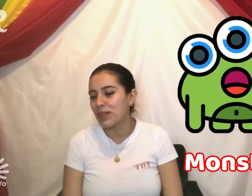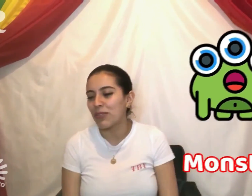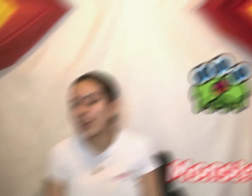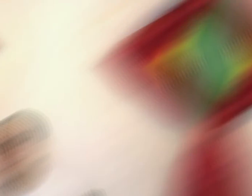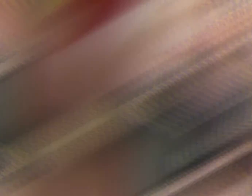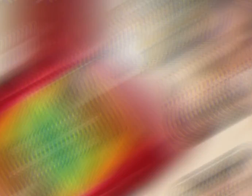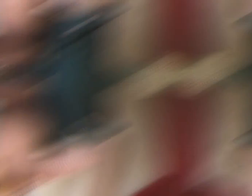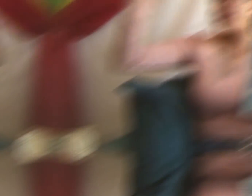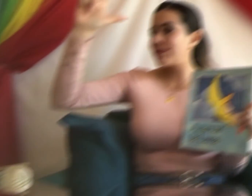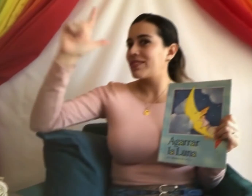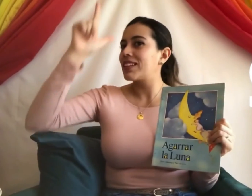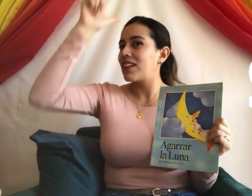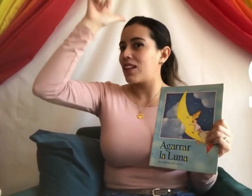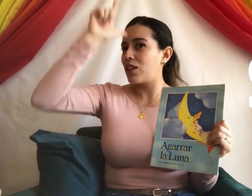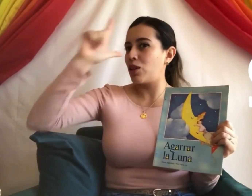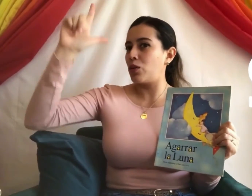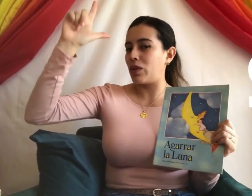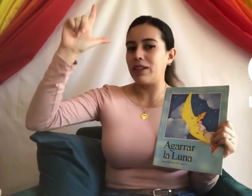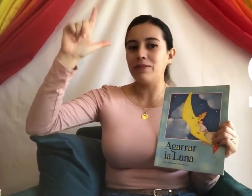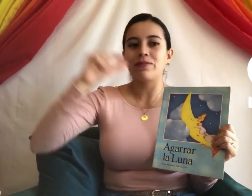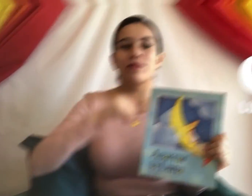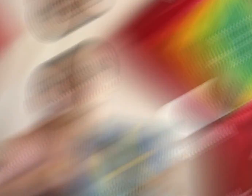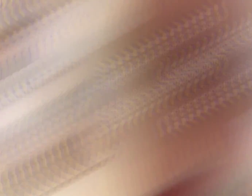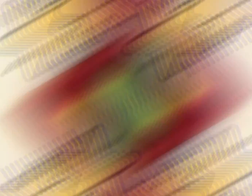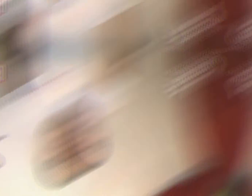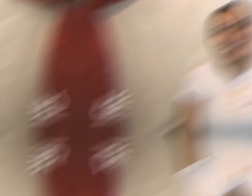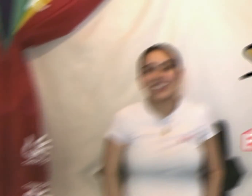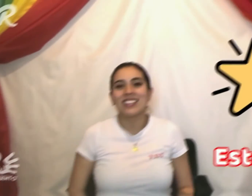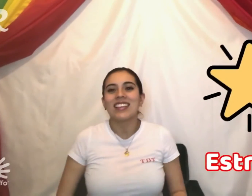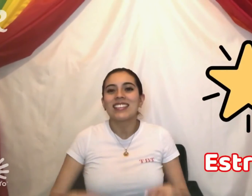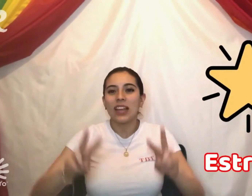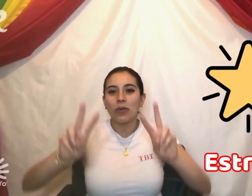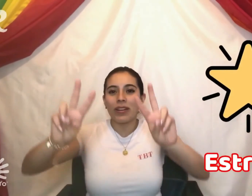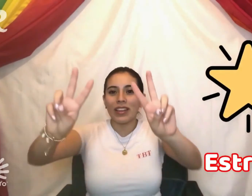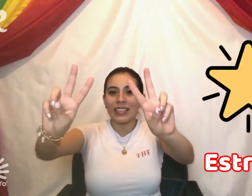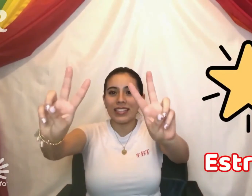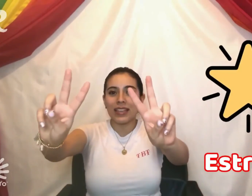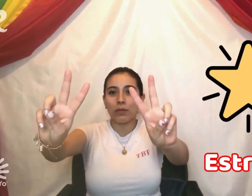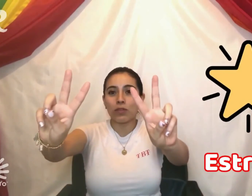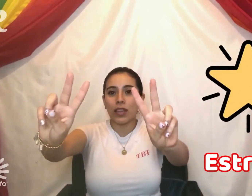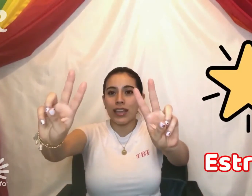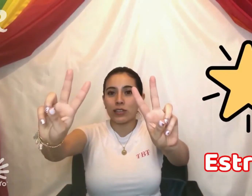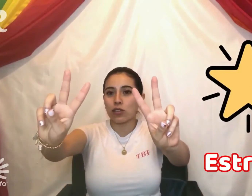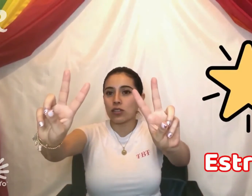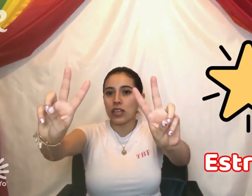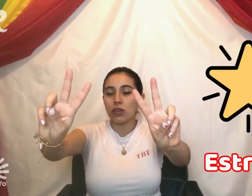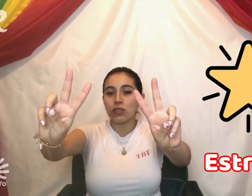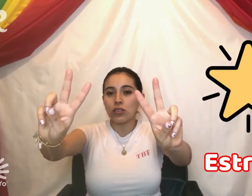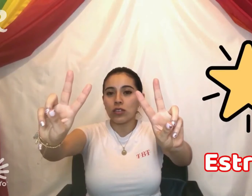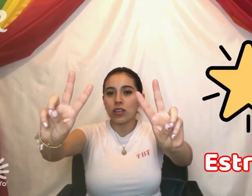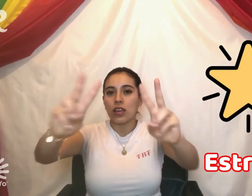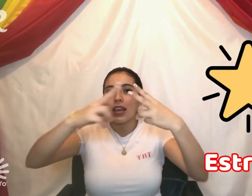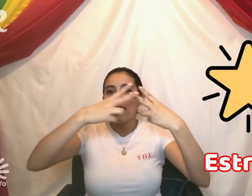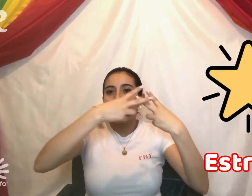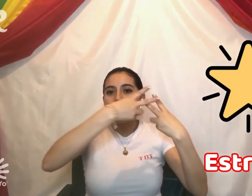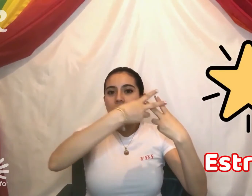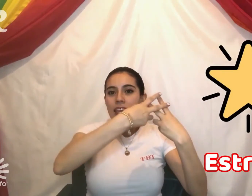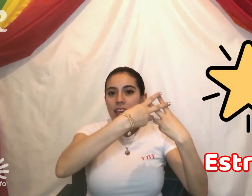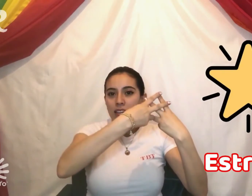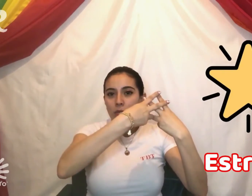Perfecto. Luna. Luna. Estrella. ¿Se acuerdan? Necesitamos estos dos dedos y los